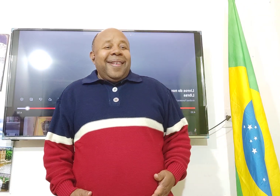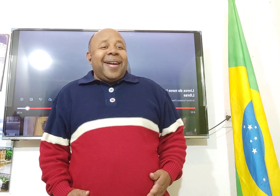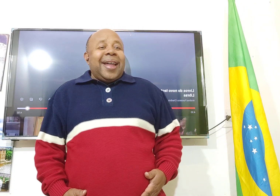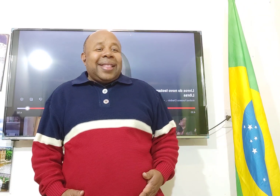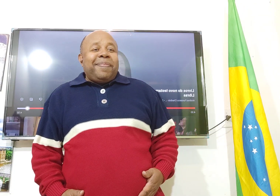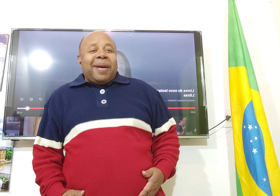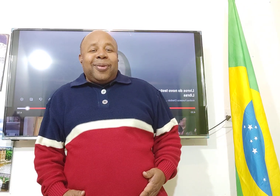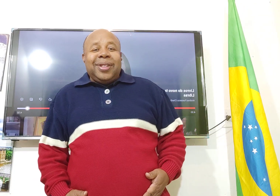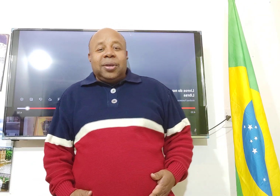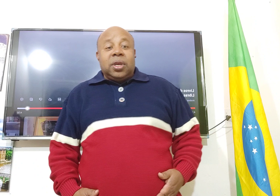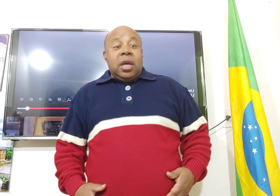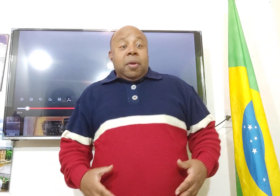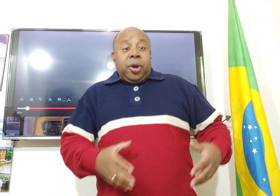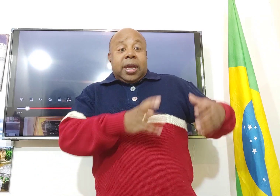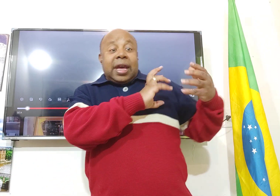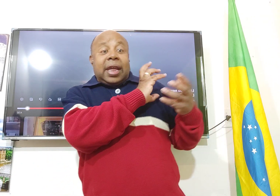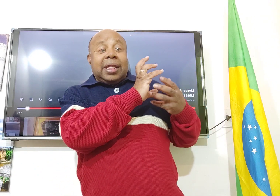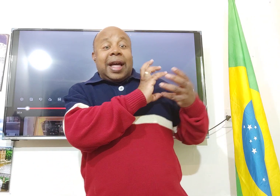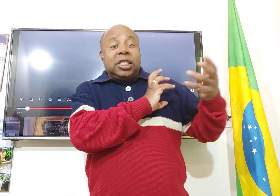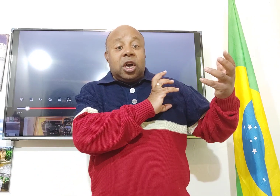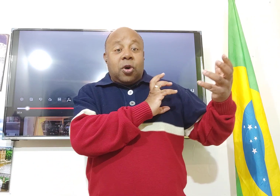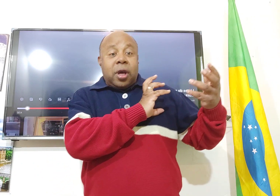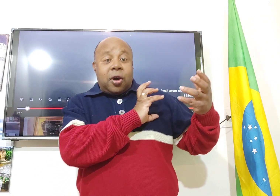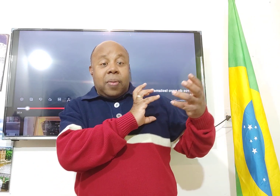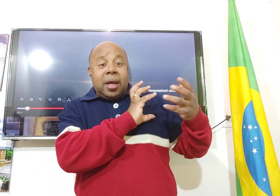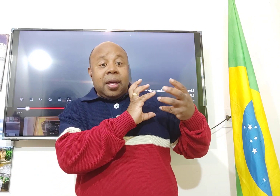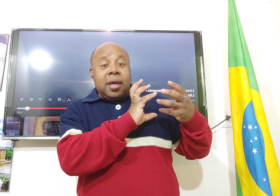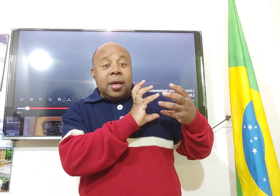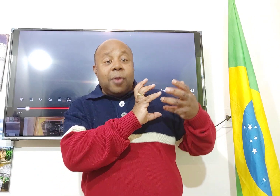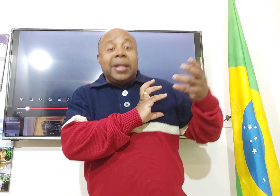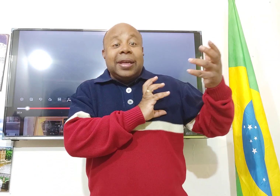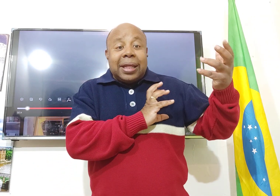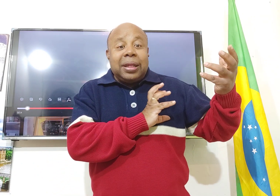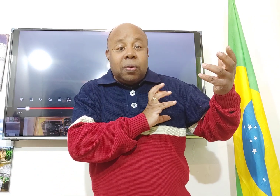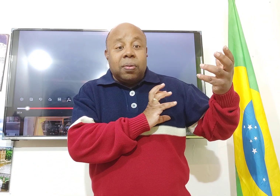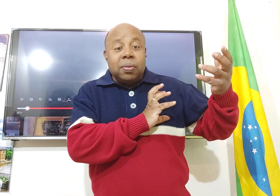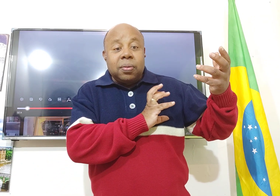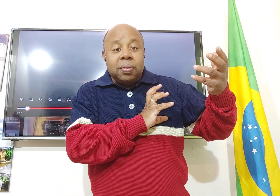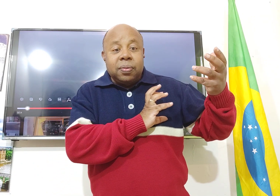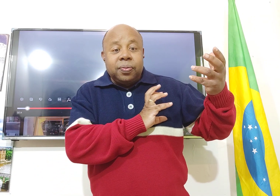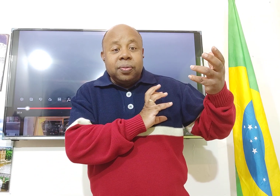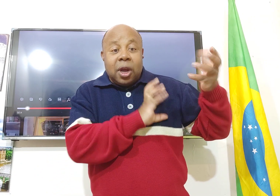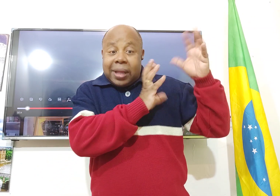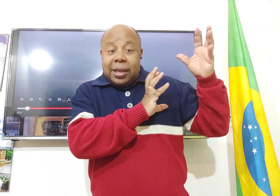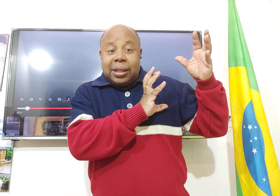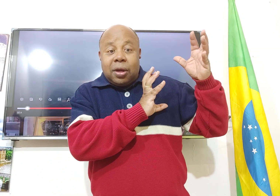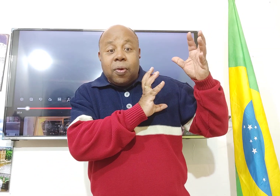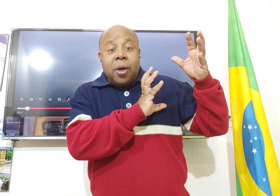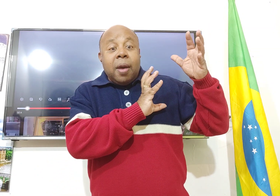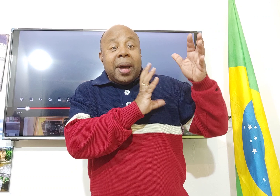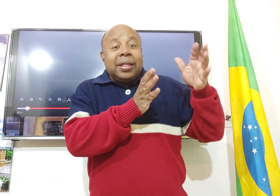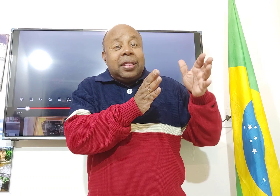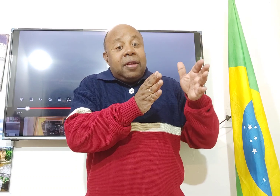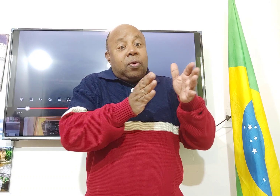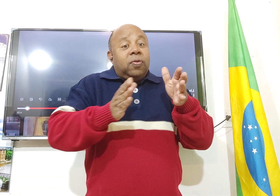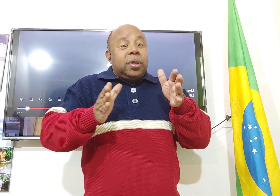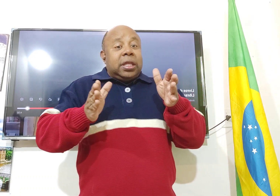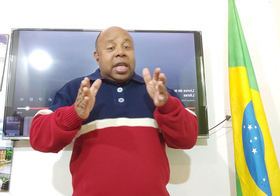O cara tá bravo com Deus. Porque na realidade é uma encenação. É uma encenação. Mas que se quando você